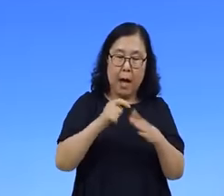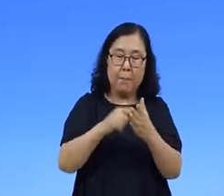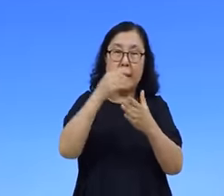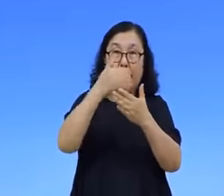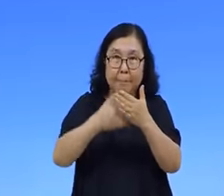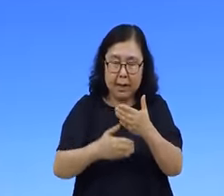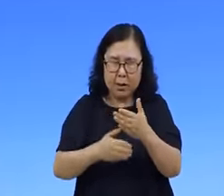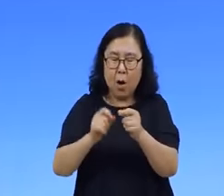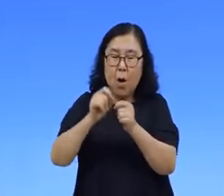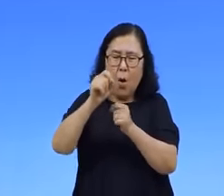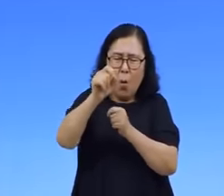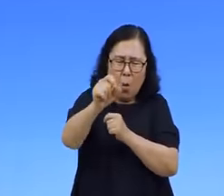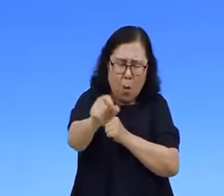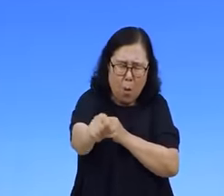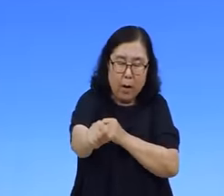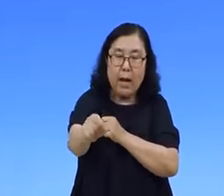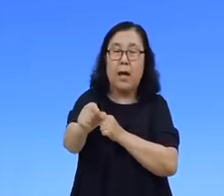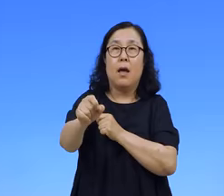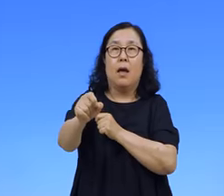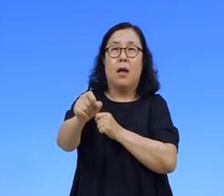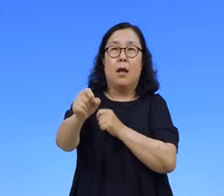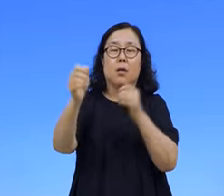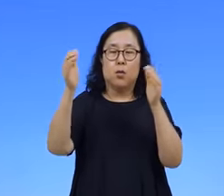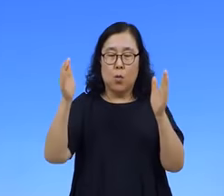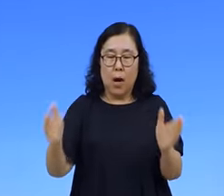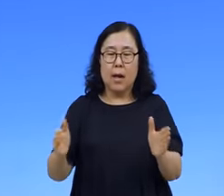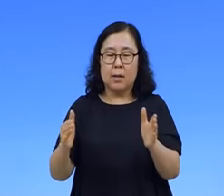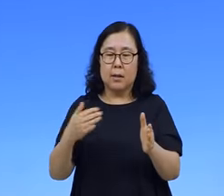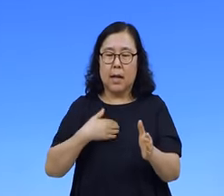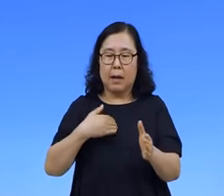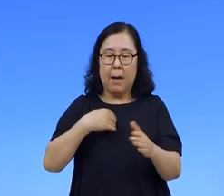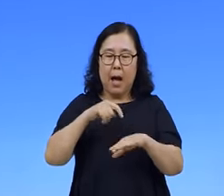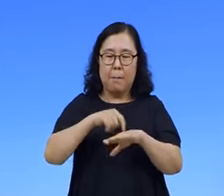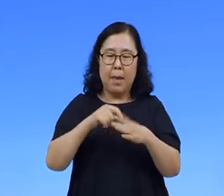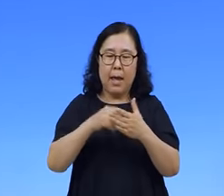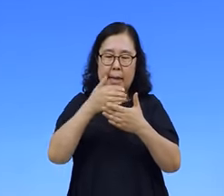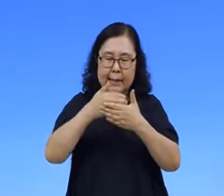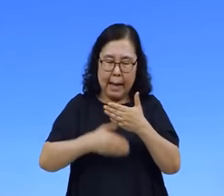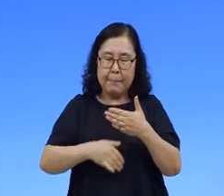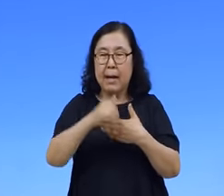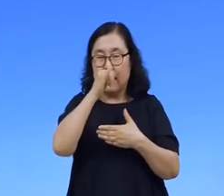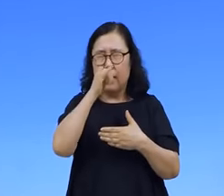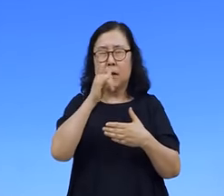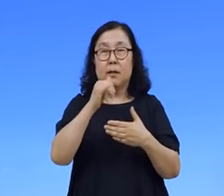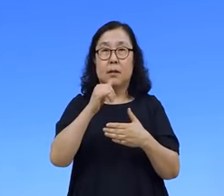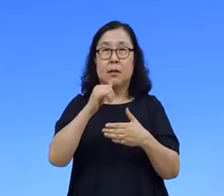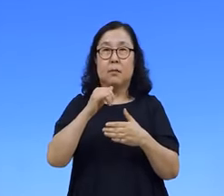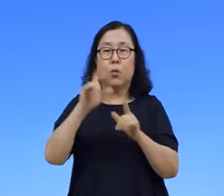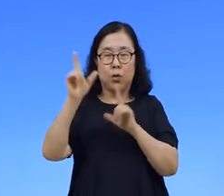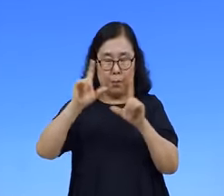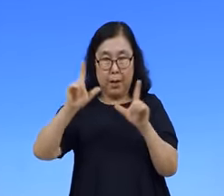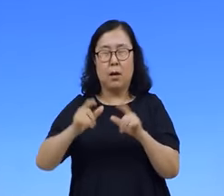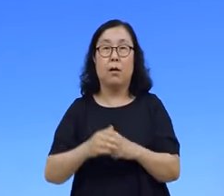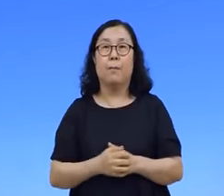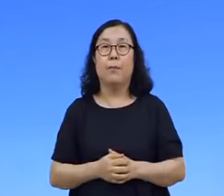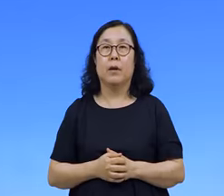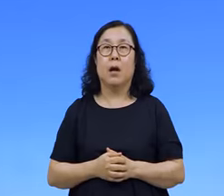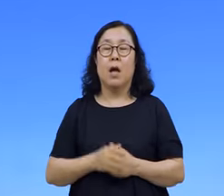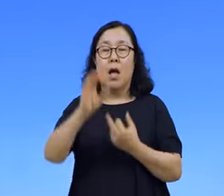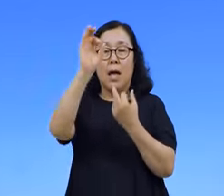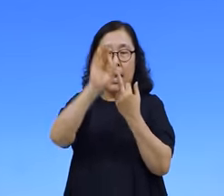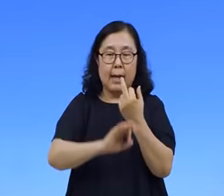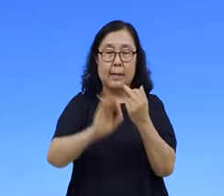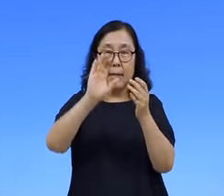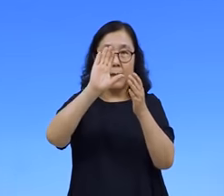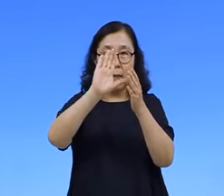상태, 이게 분냄이라는 겁니다. 여러분, 왜 우리가 해가 질 때까지, 해가 지기 전에